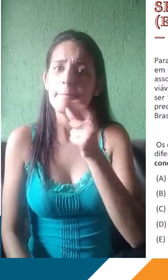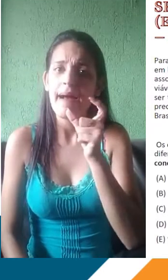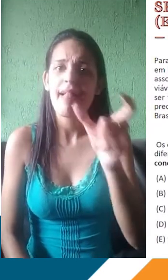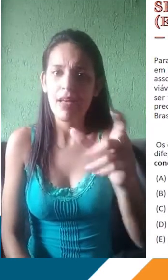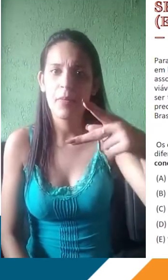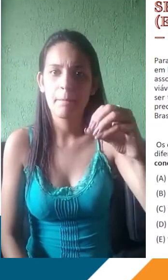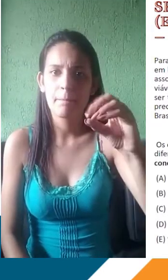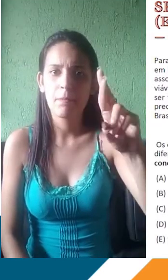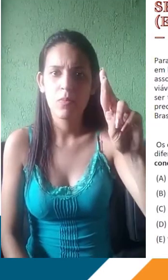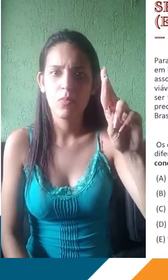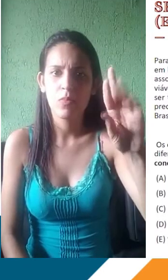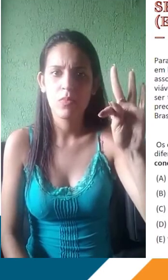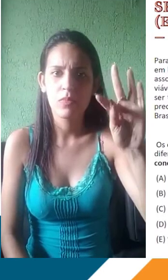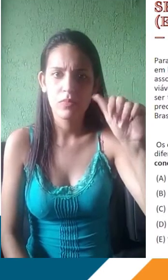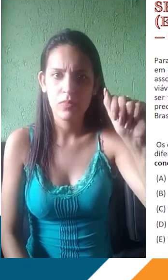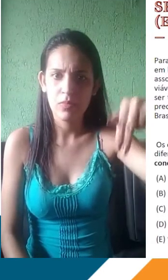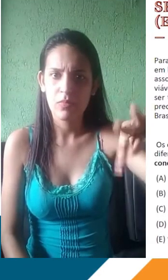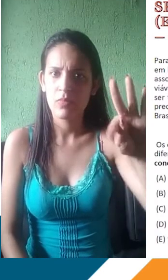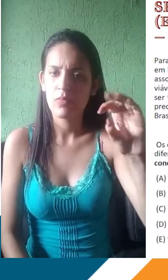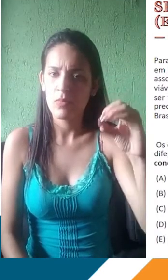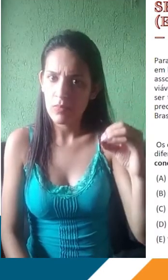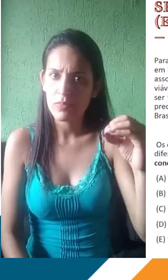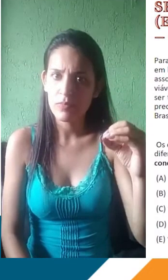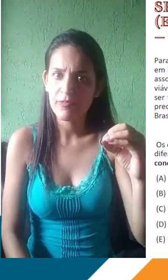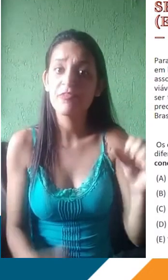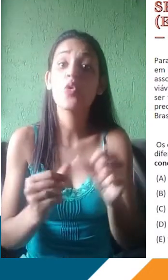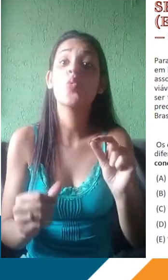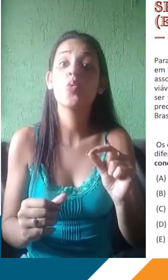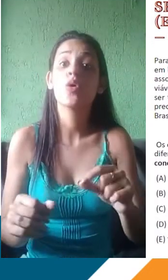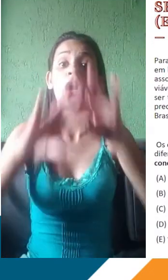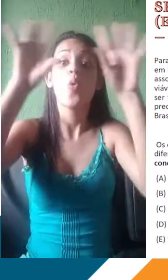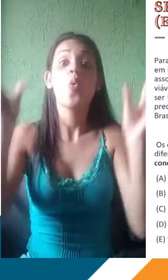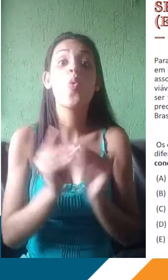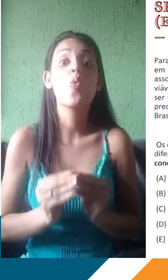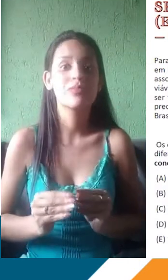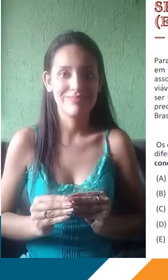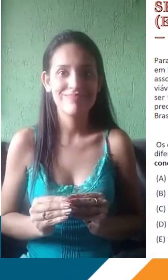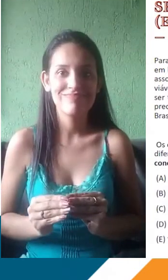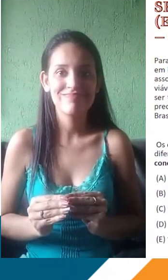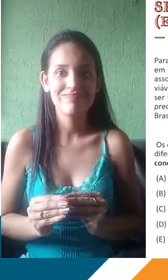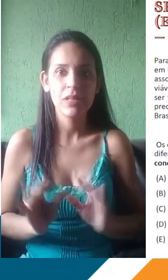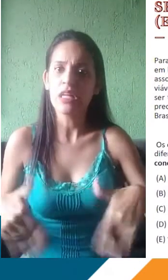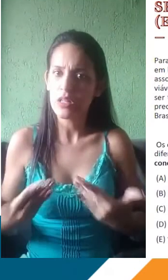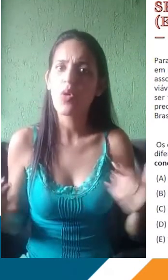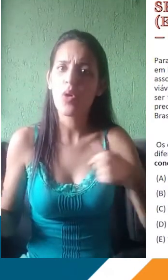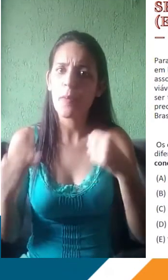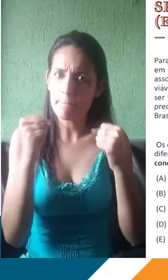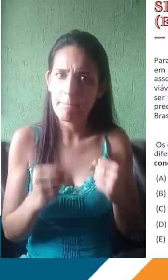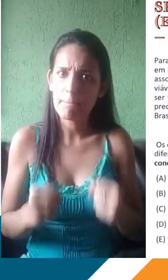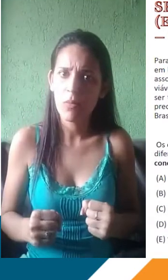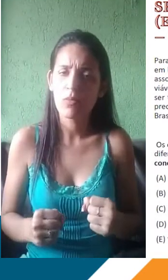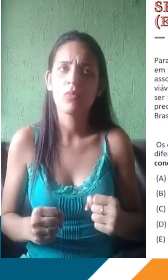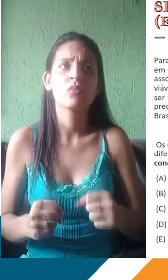nas alternativas qual fragmento também possui um conector que passe a mesma ideia. Assim, podemos